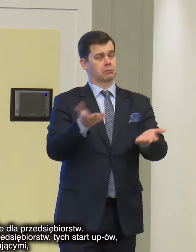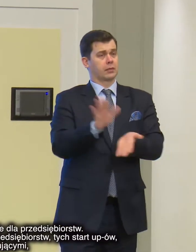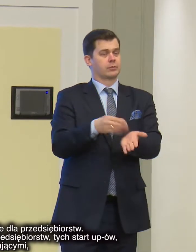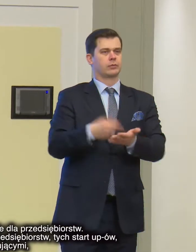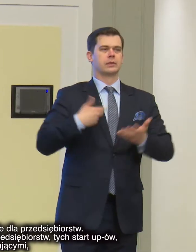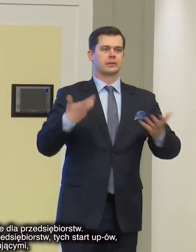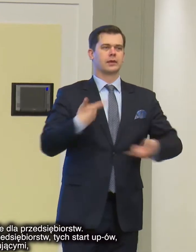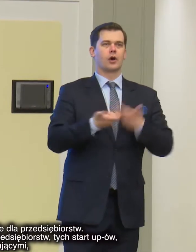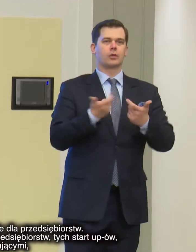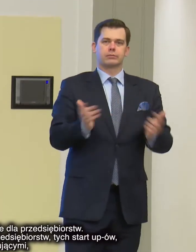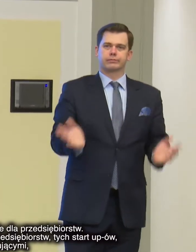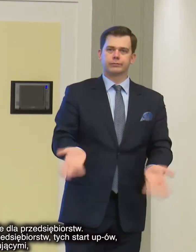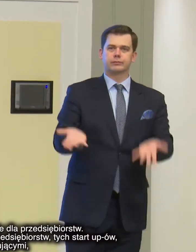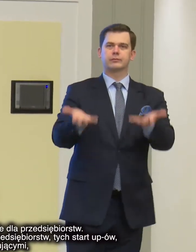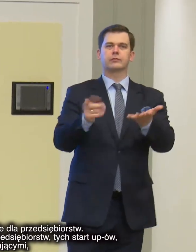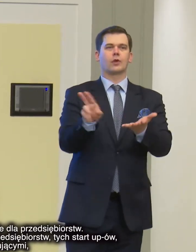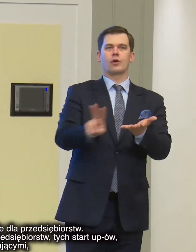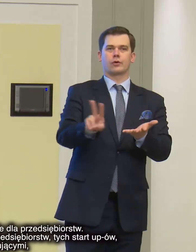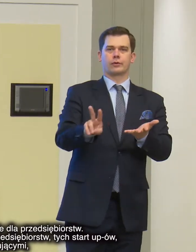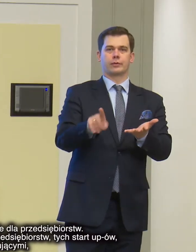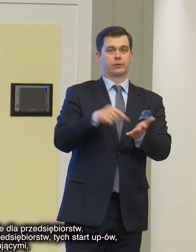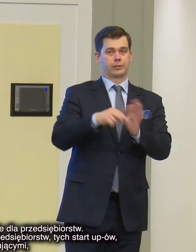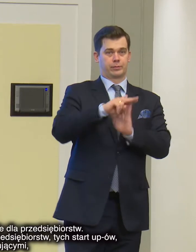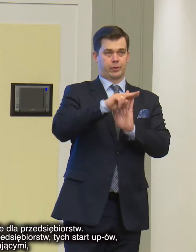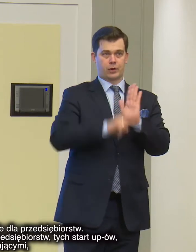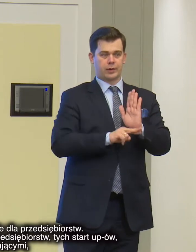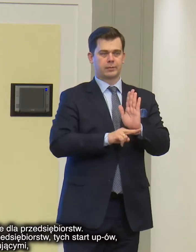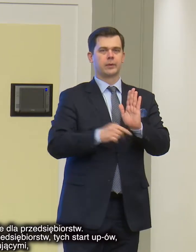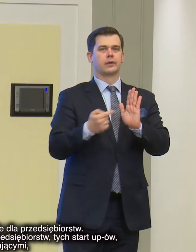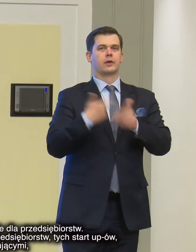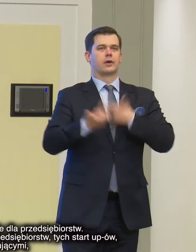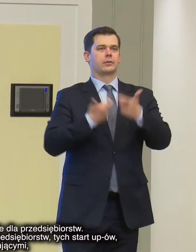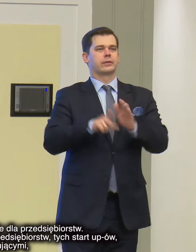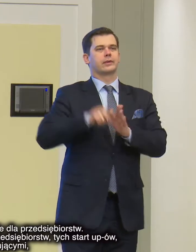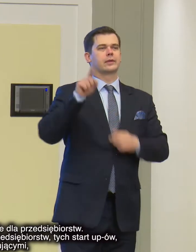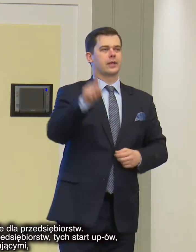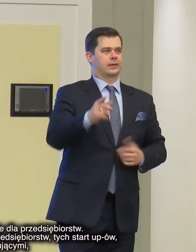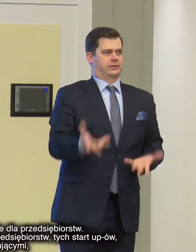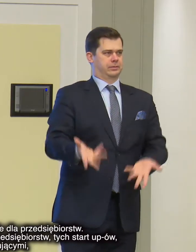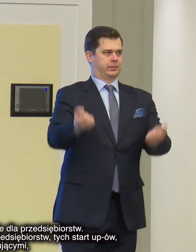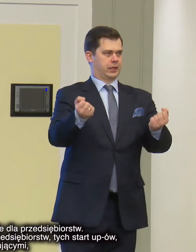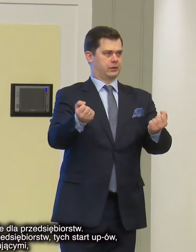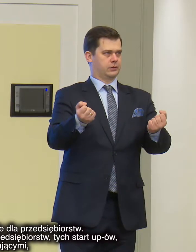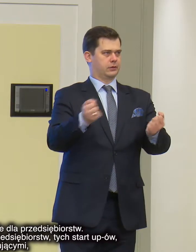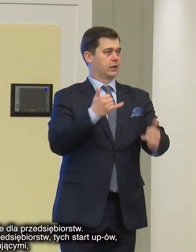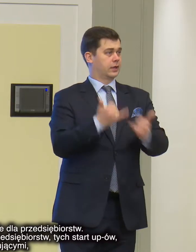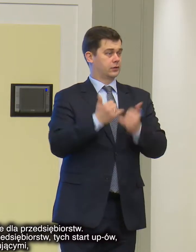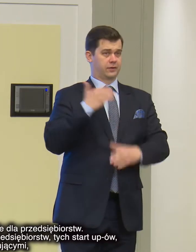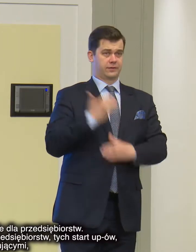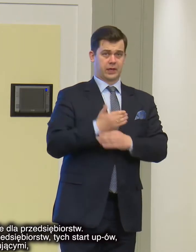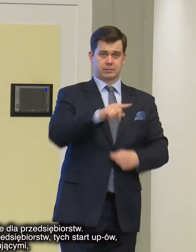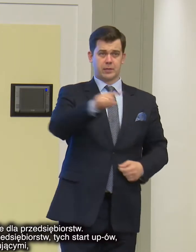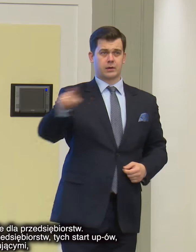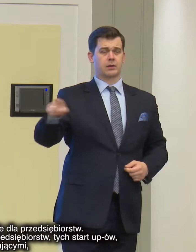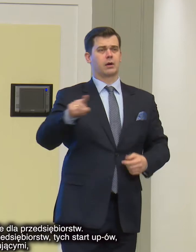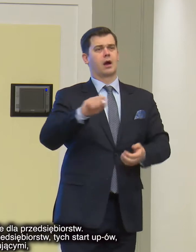działania, które są zaproponowane w programie, służące wsparciu tych przedsiębiorstw,